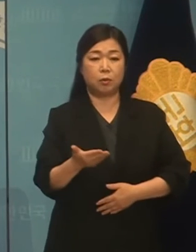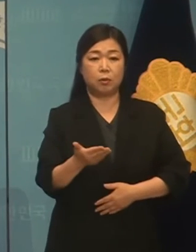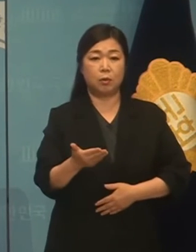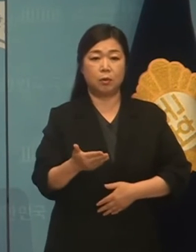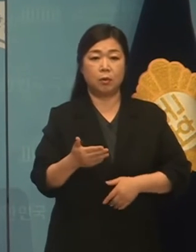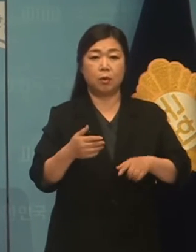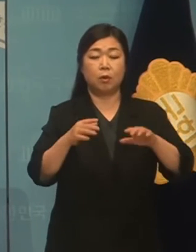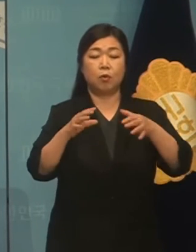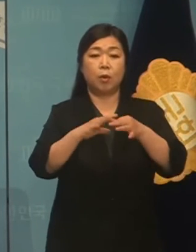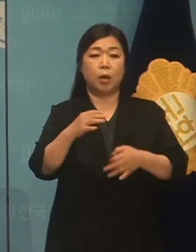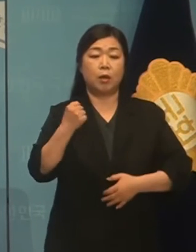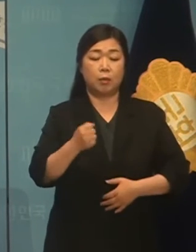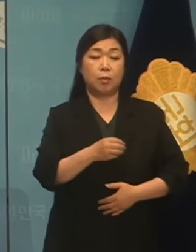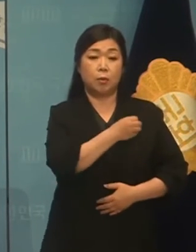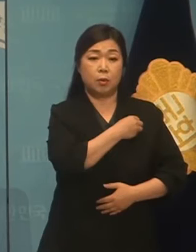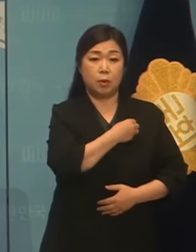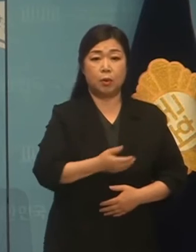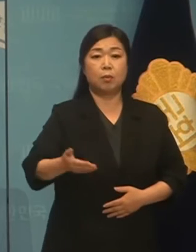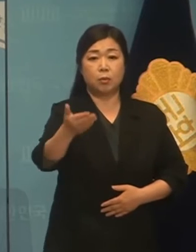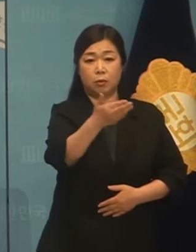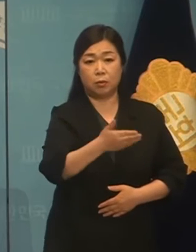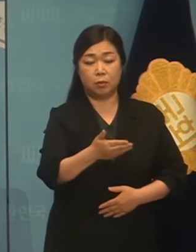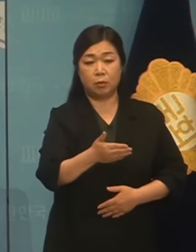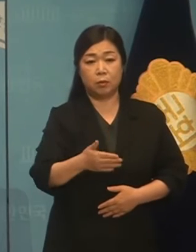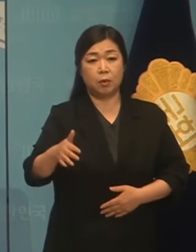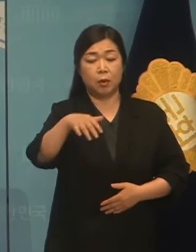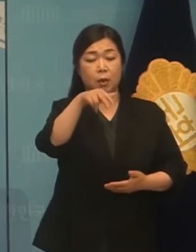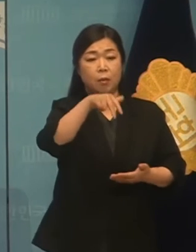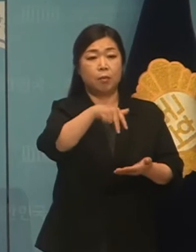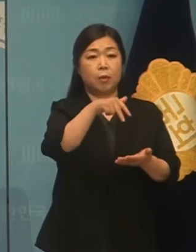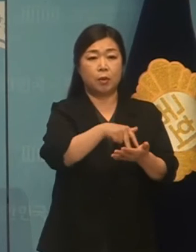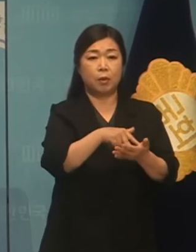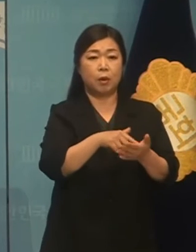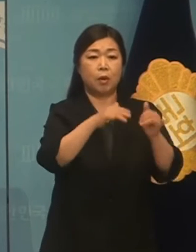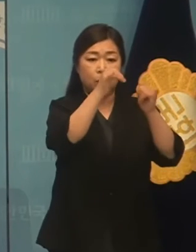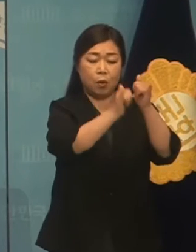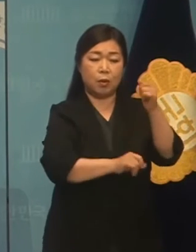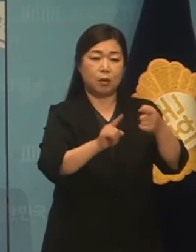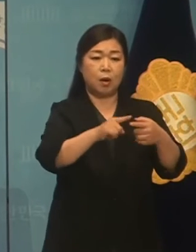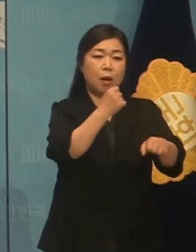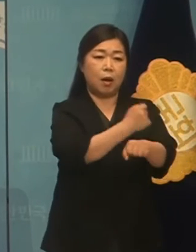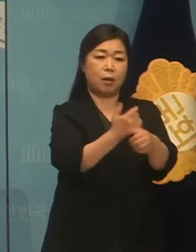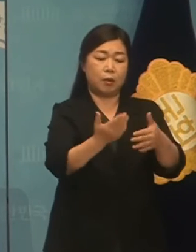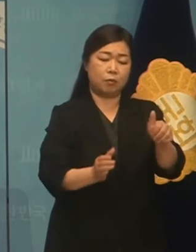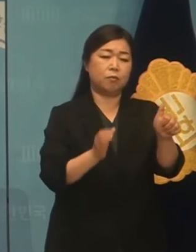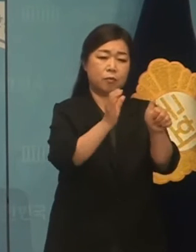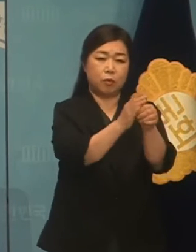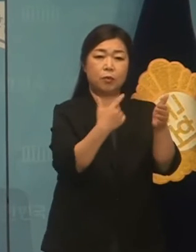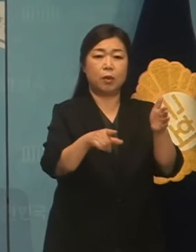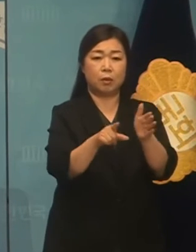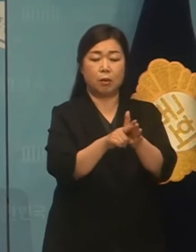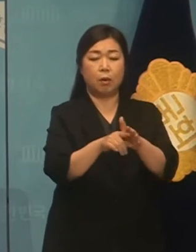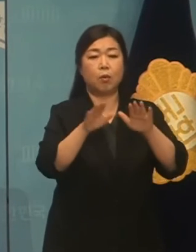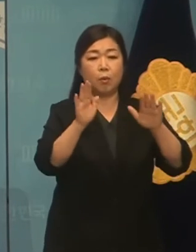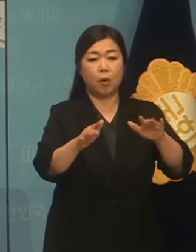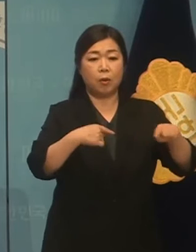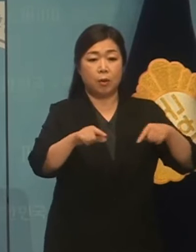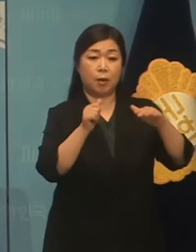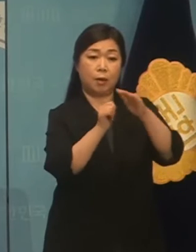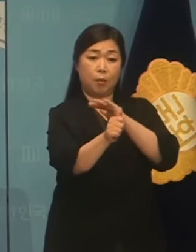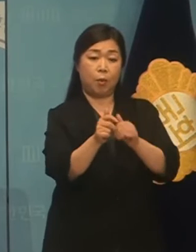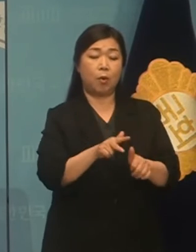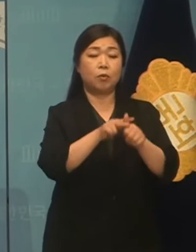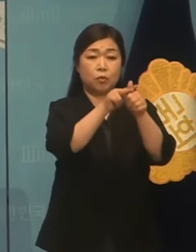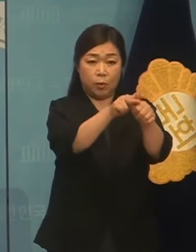여러분, 저는 우리 앞에 놓인 이 역사적 사명에 헌신하기 위해서 이번 당대표 선거에